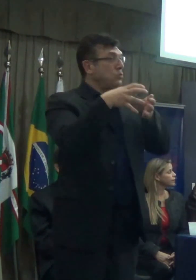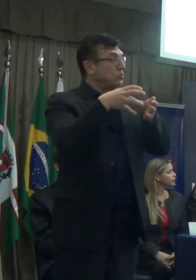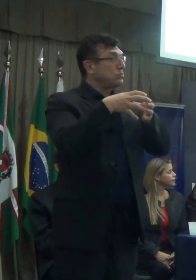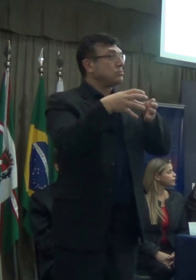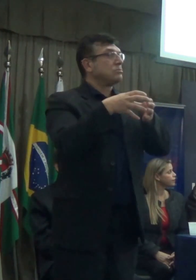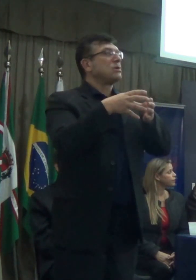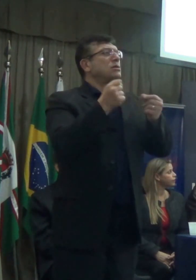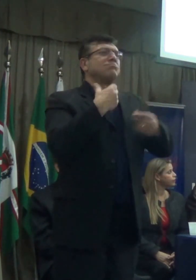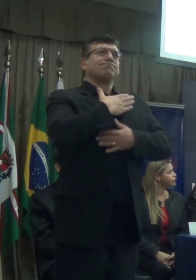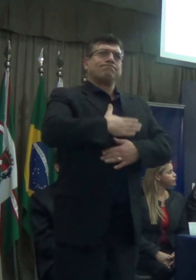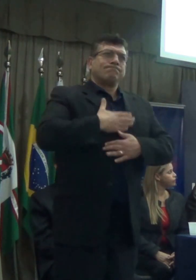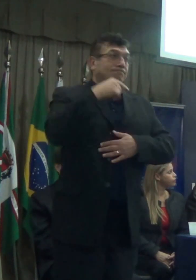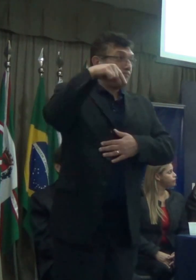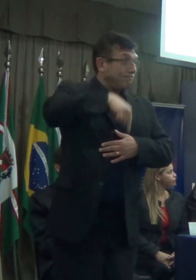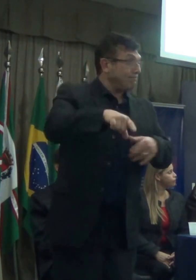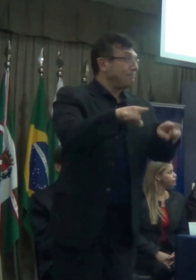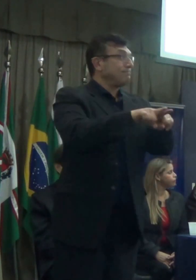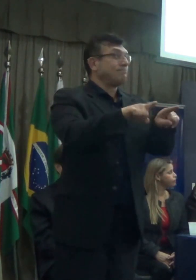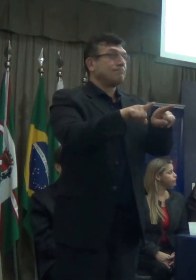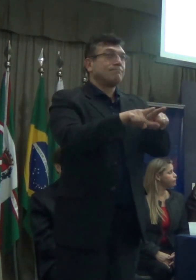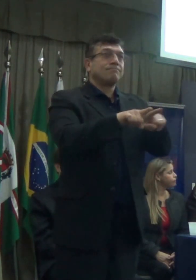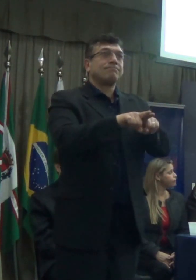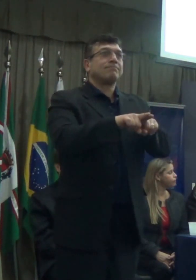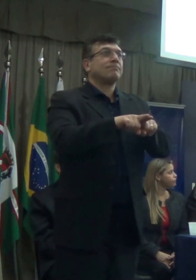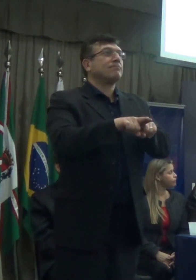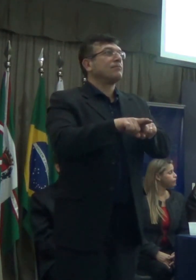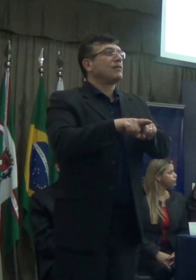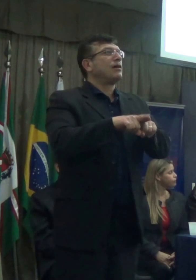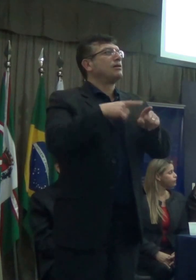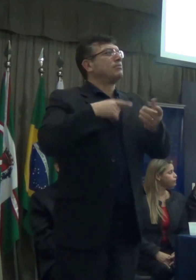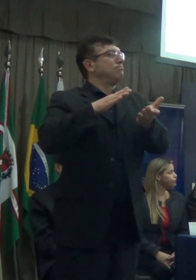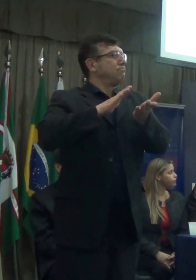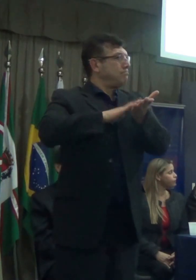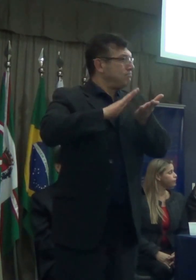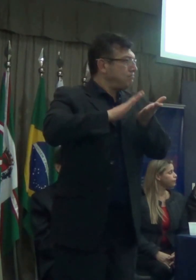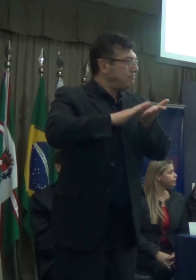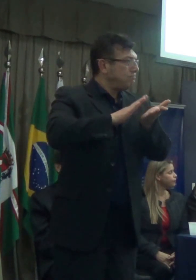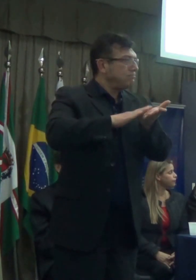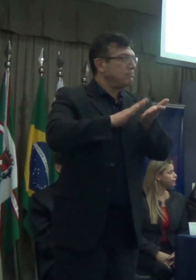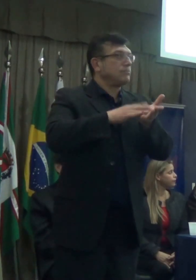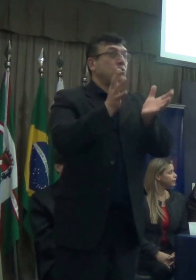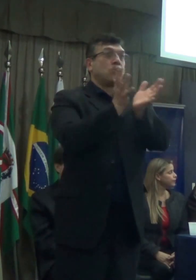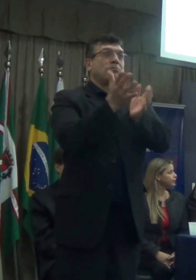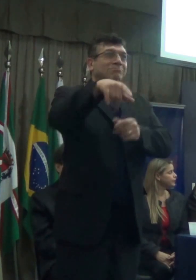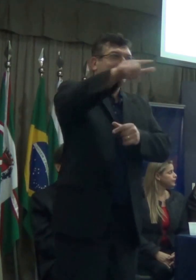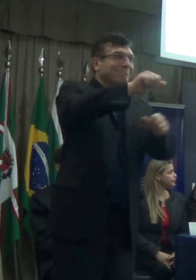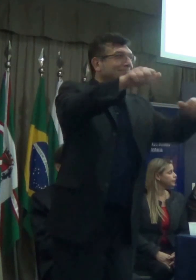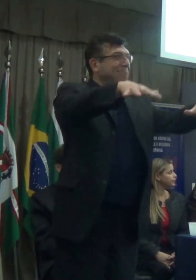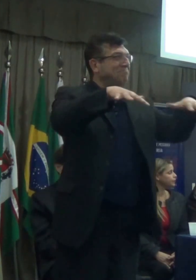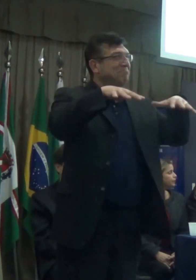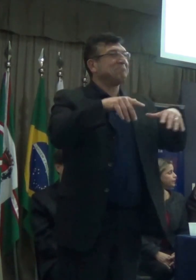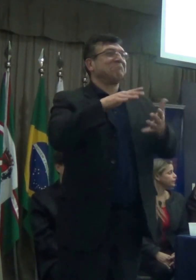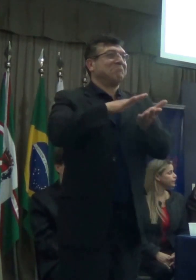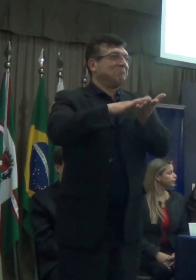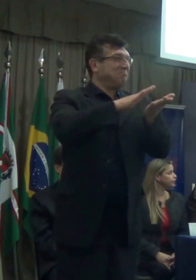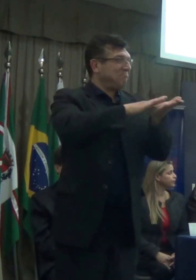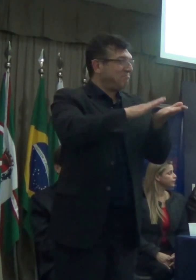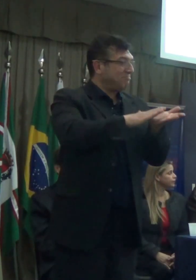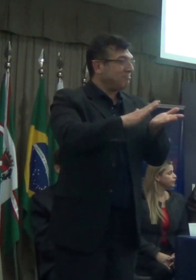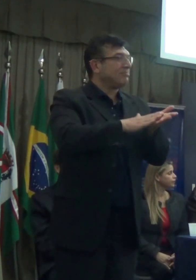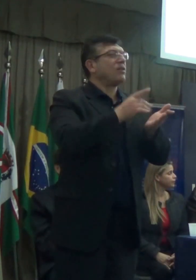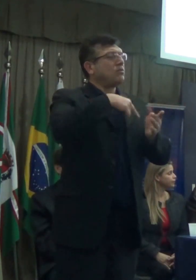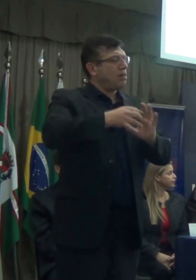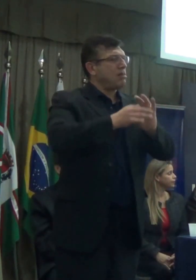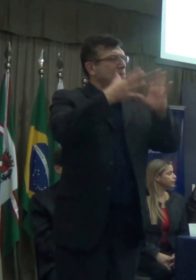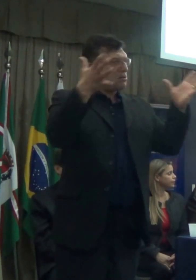é um prazer estar aqui né Eh parabenizar novamente aí o público presente né e estamos